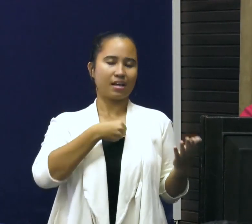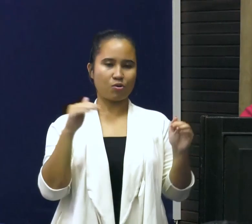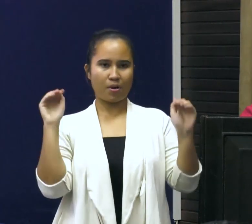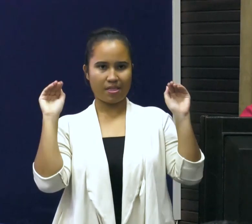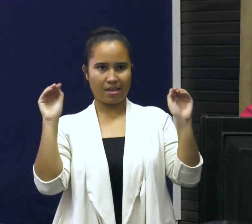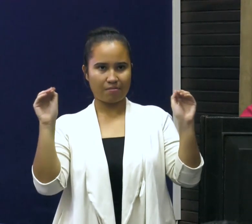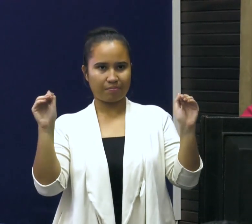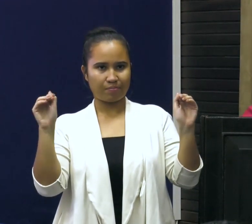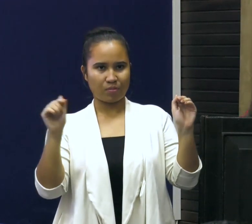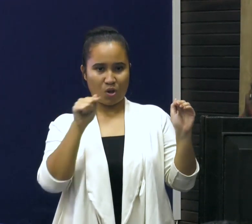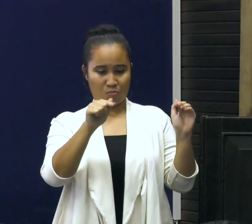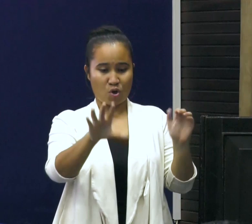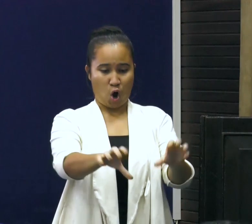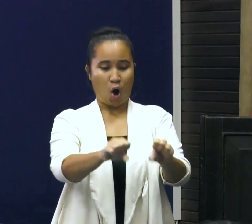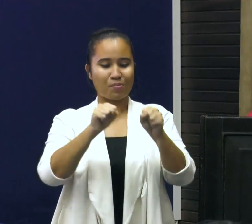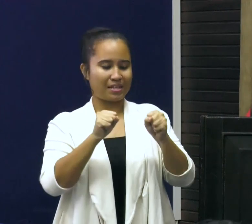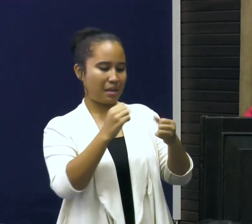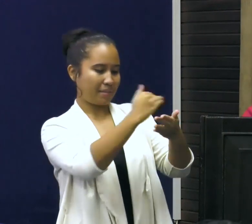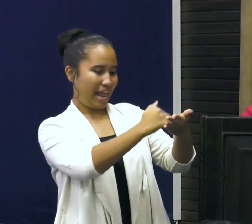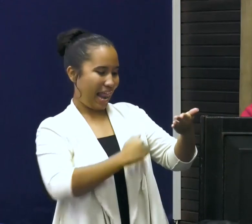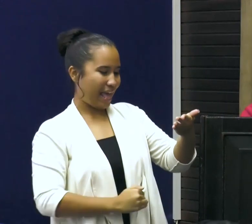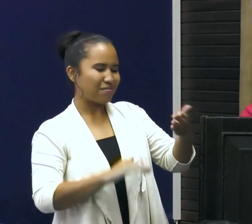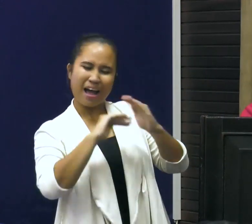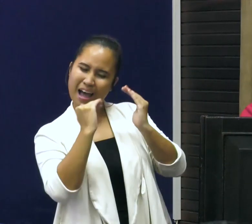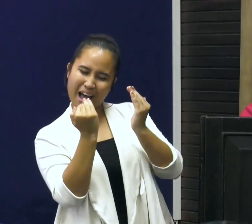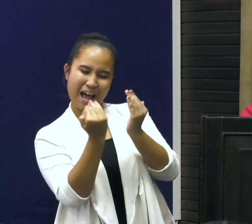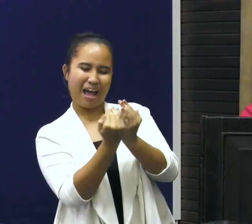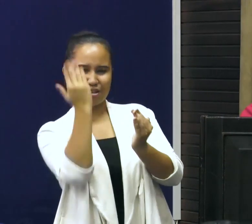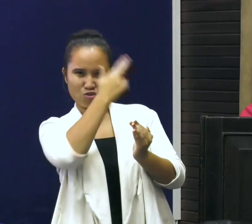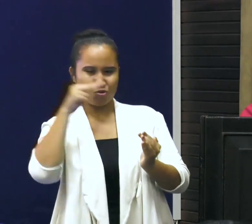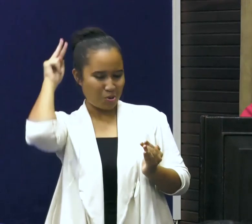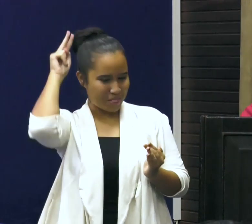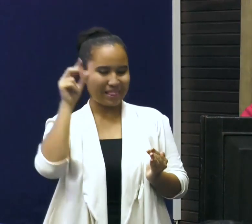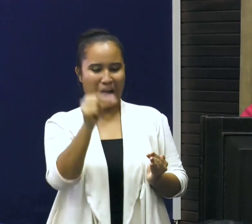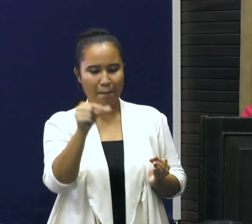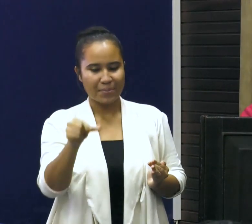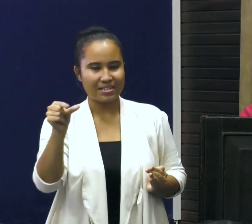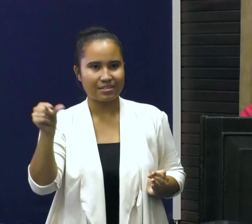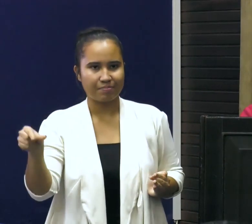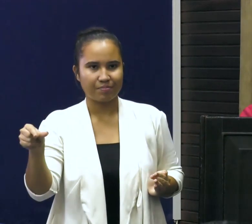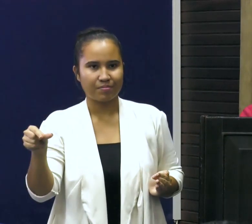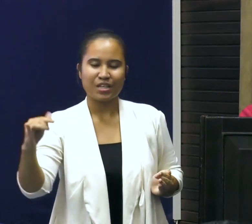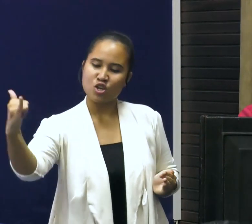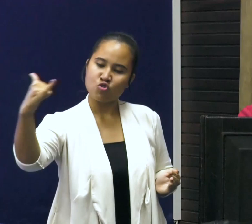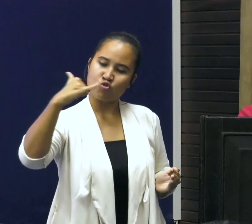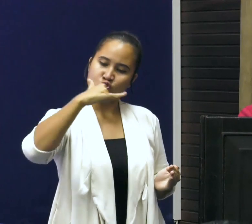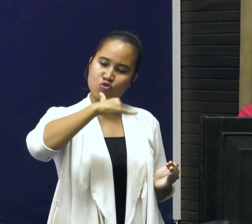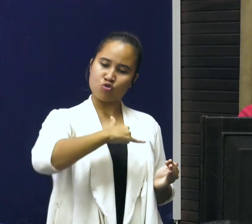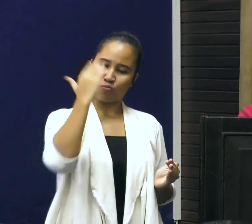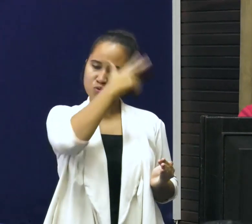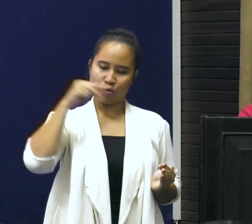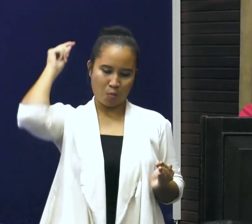om u dan op te nemen op de lijst van alle ingezetene, alle strannements die terug moeten komen